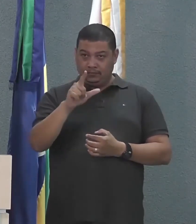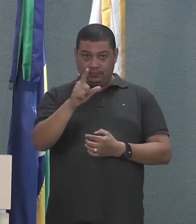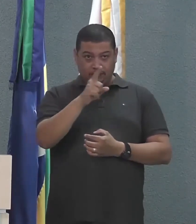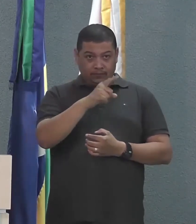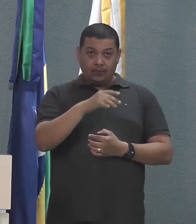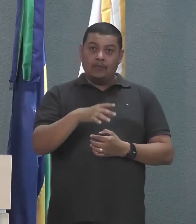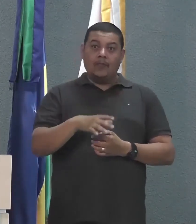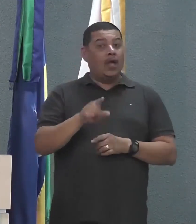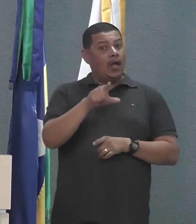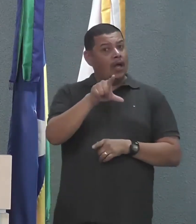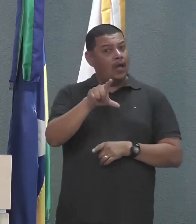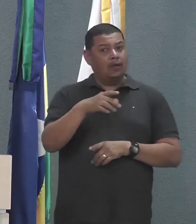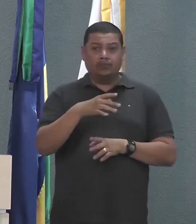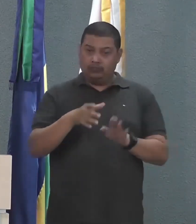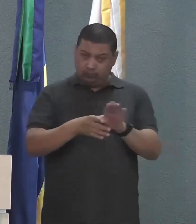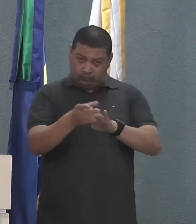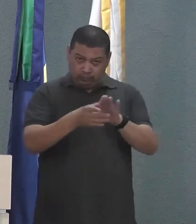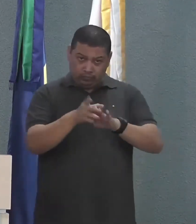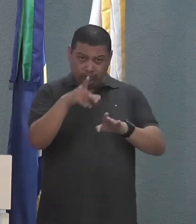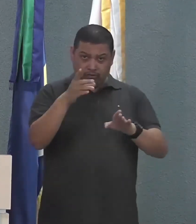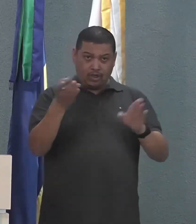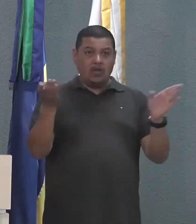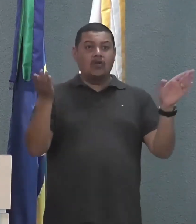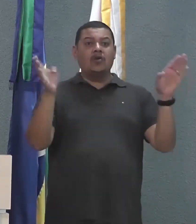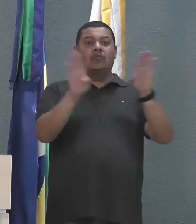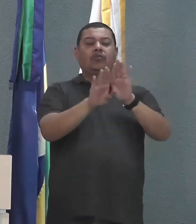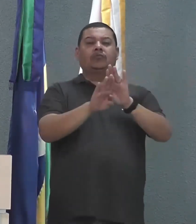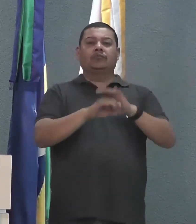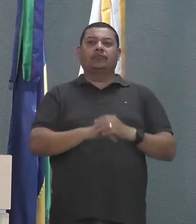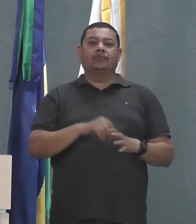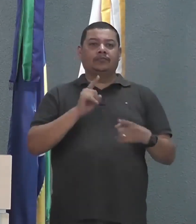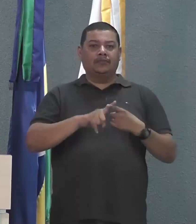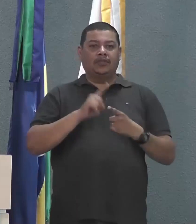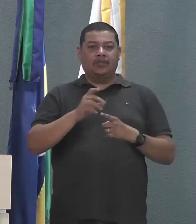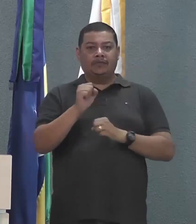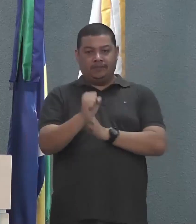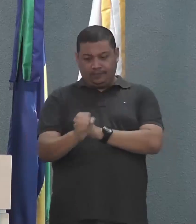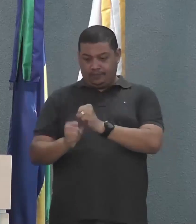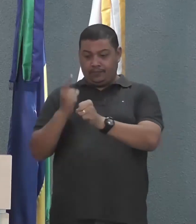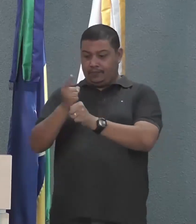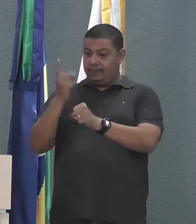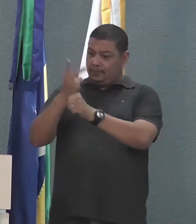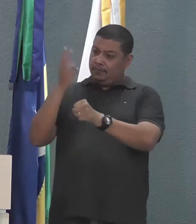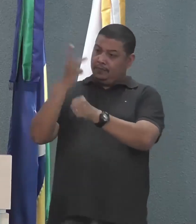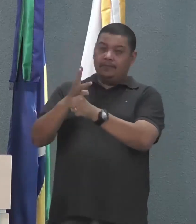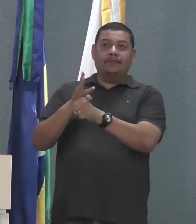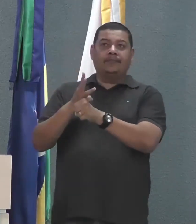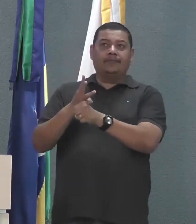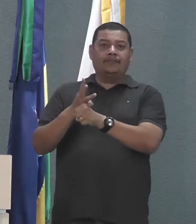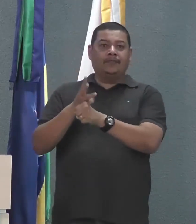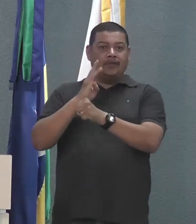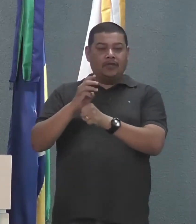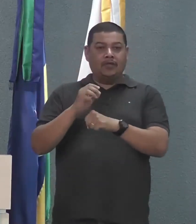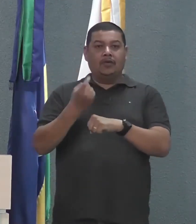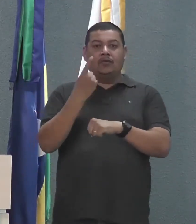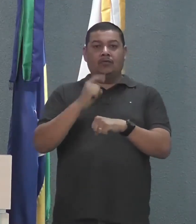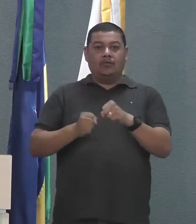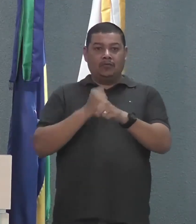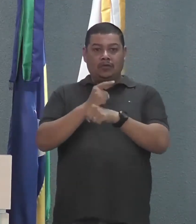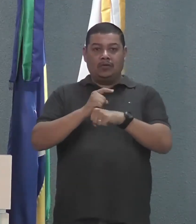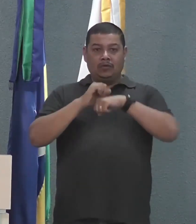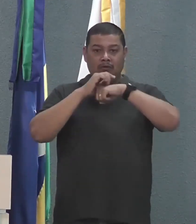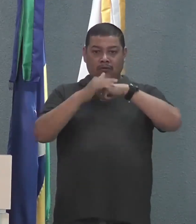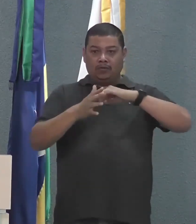eu fechava as portas. Porque em 3 anos, nós ficamos 1 ano em pandemia, vocês